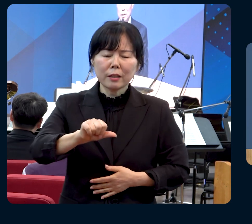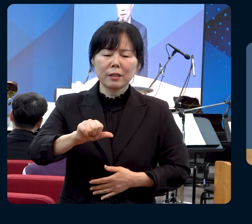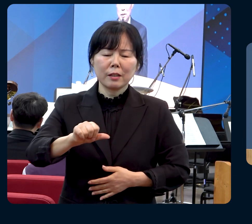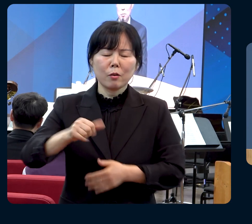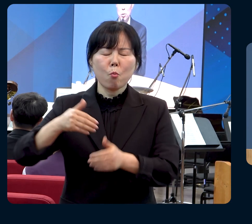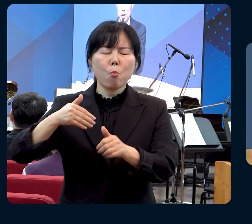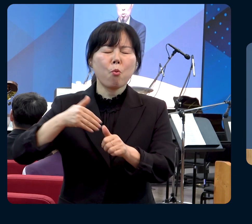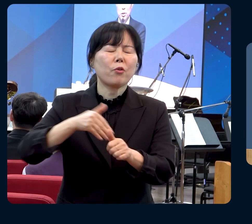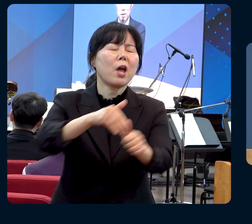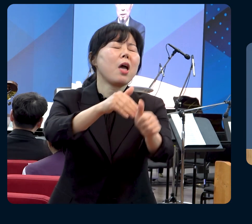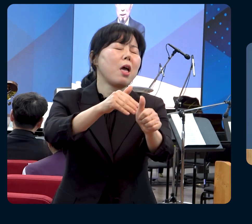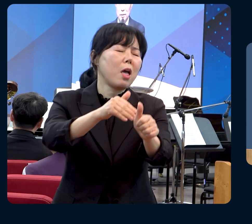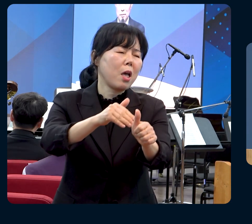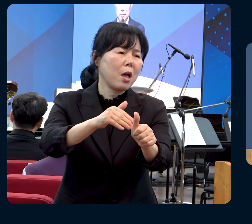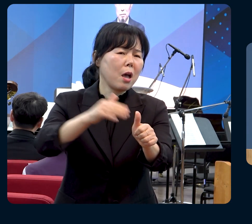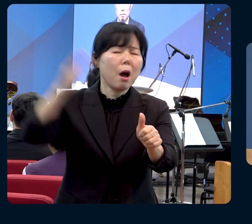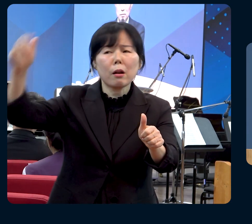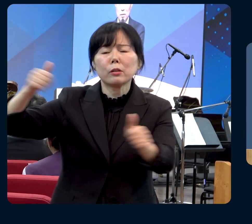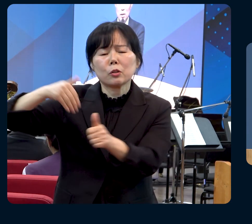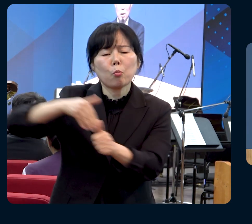아들을 보내주었는데